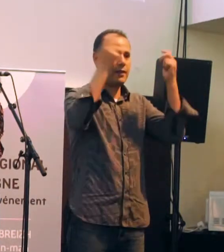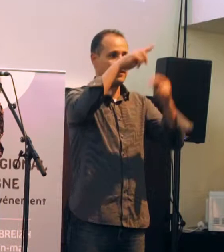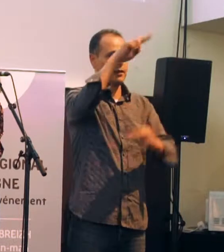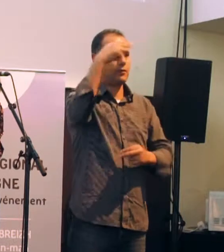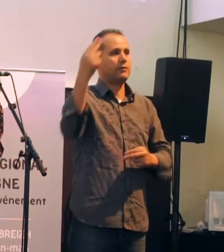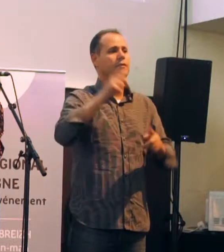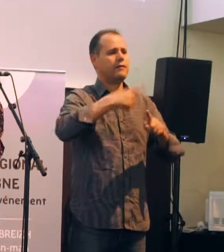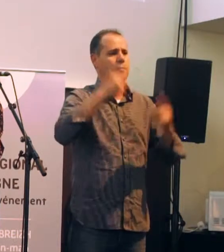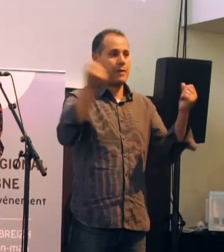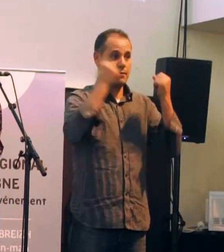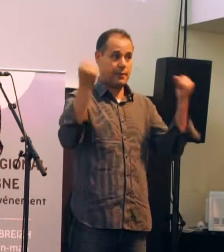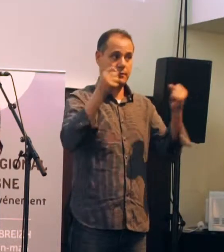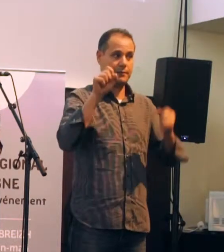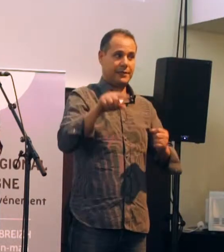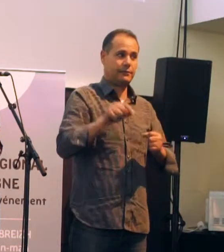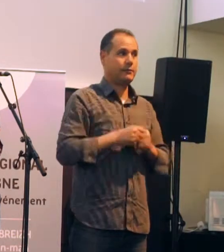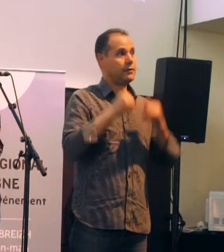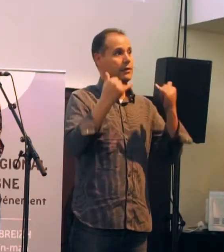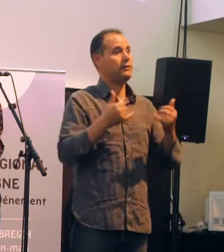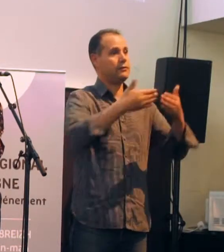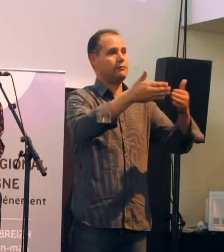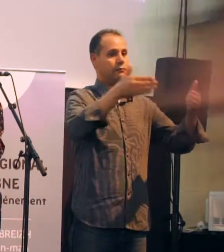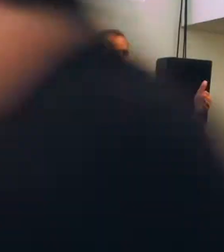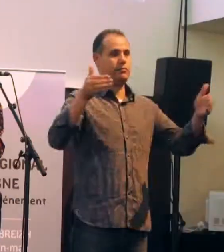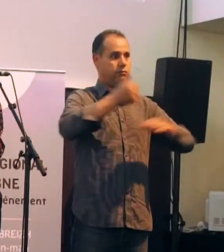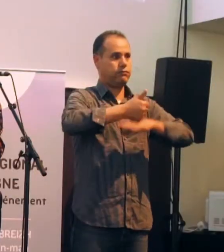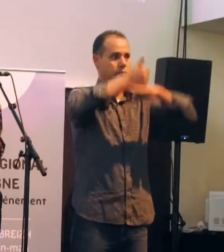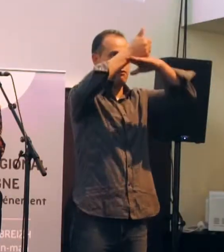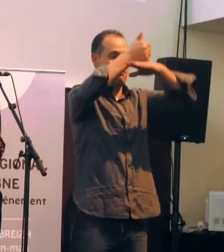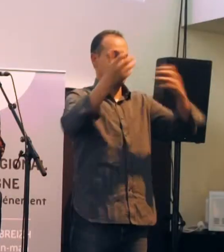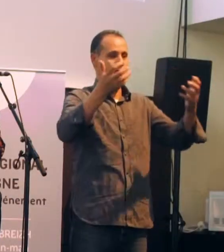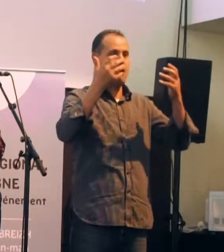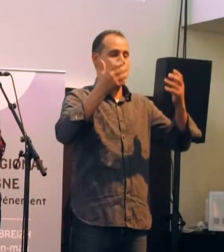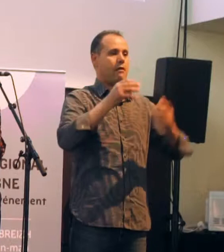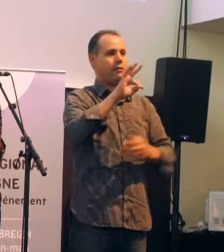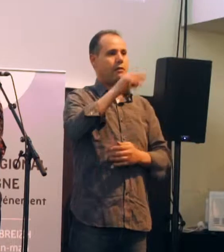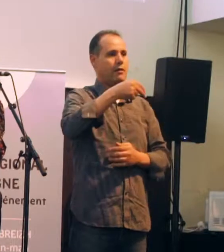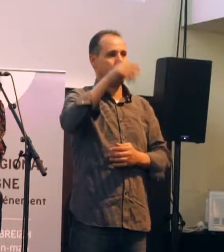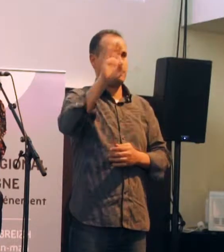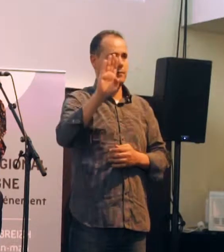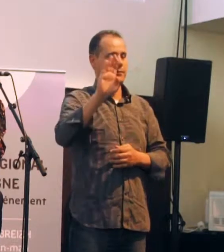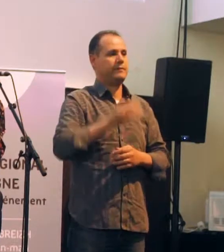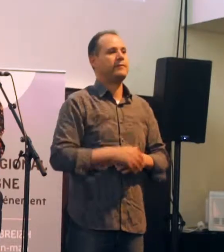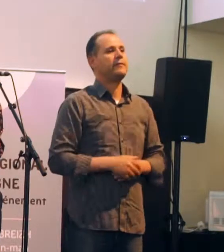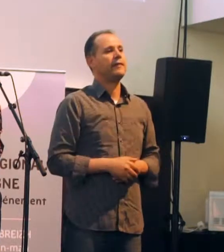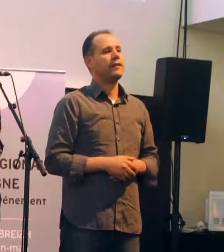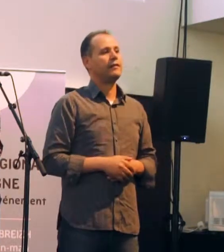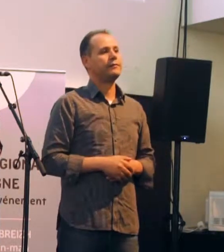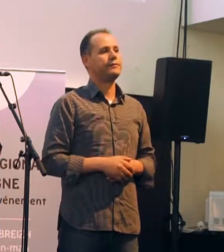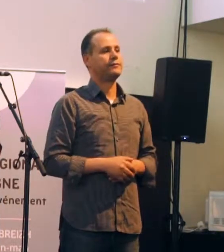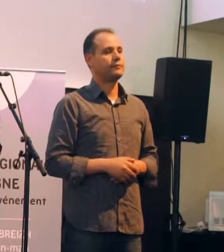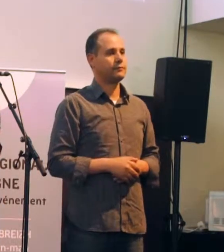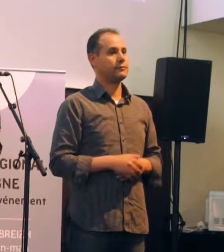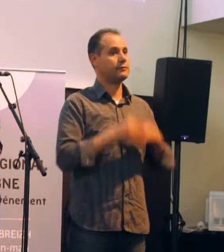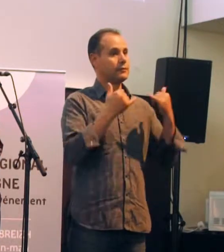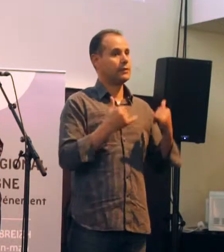Film d'Animation, dans l'un des lieux, en tout cas principaux, du festival, c'est-à-dire le Théâtre National de Bretagne, qui nous accueille et